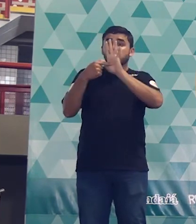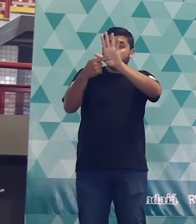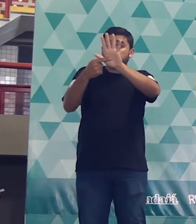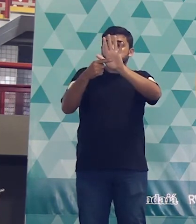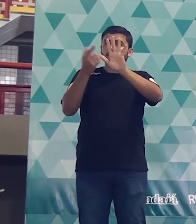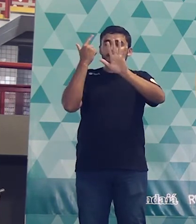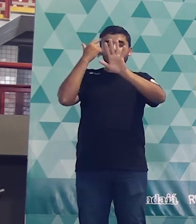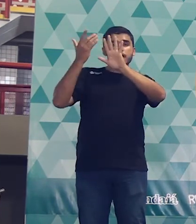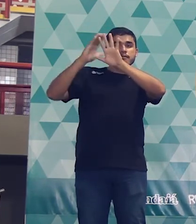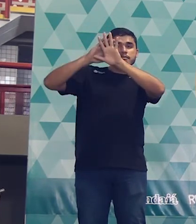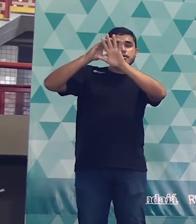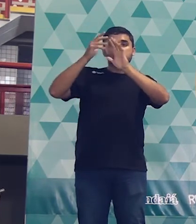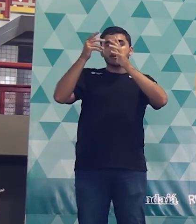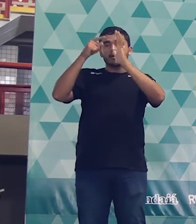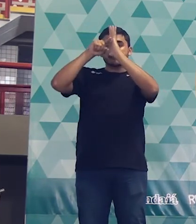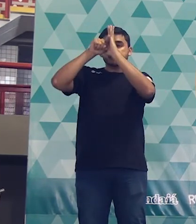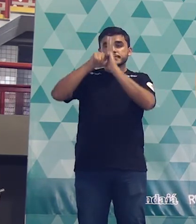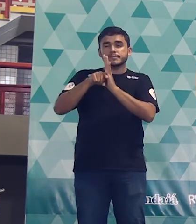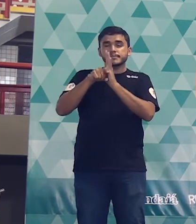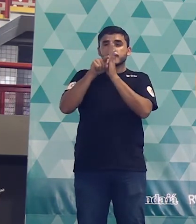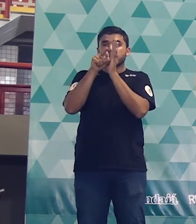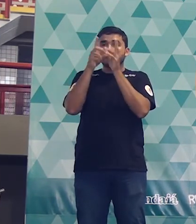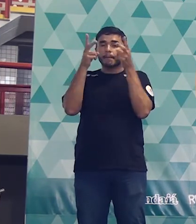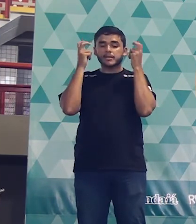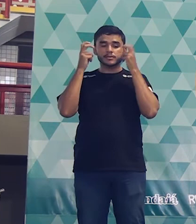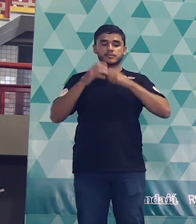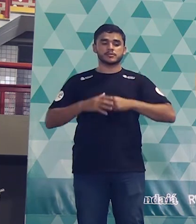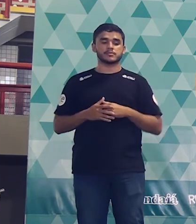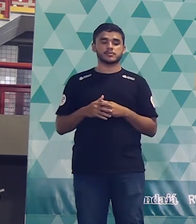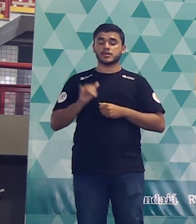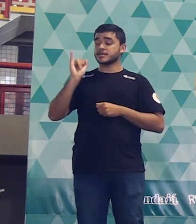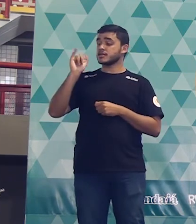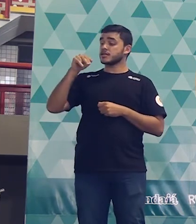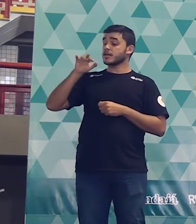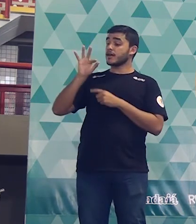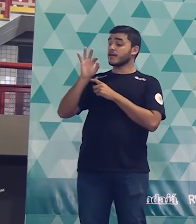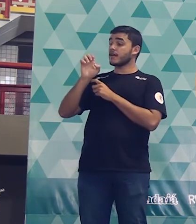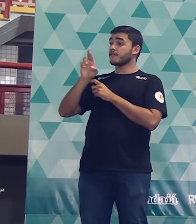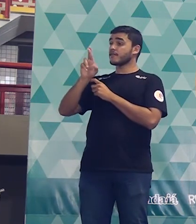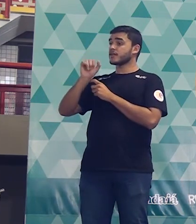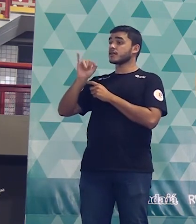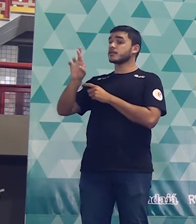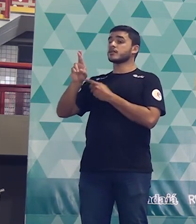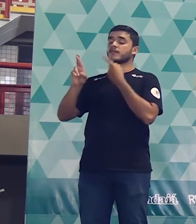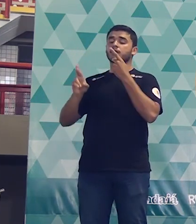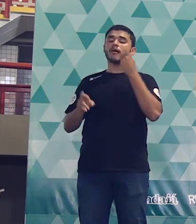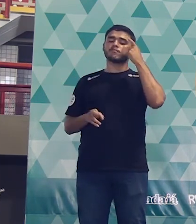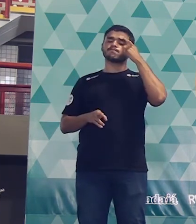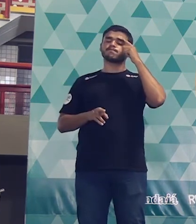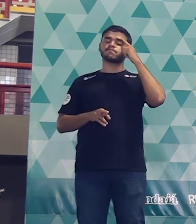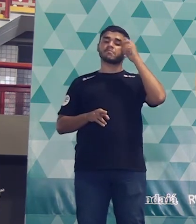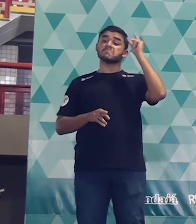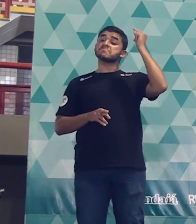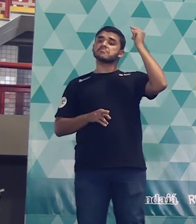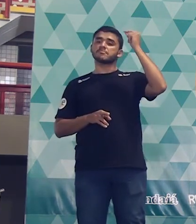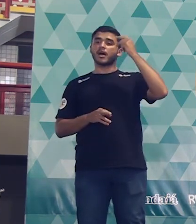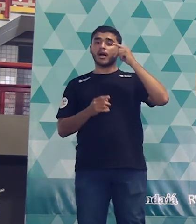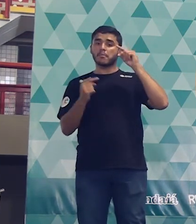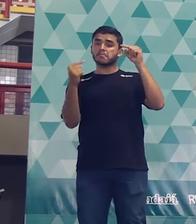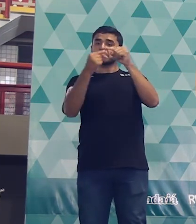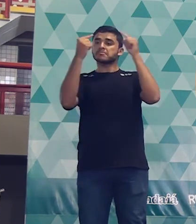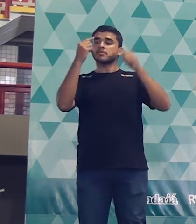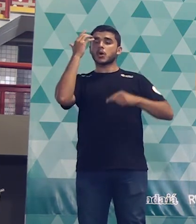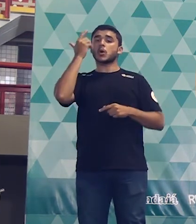feitas. Inferir, aí é diferente, tá? Inferir é você deduzir. Inferir é